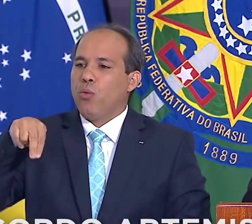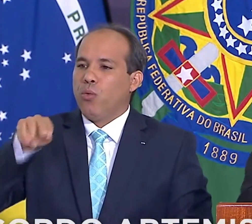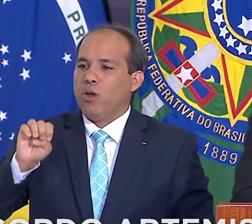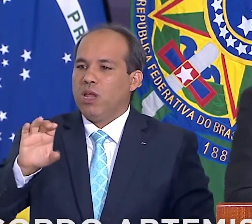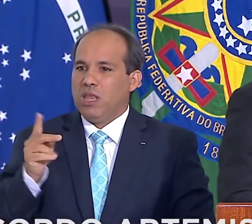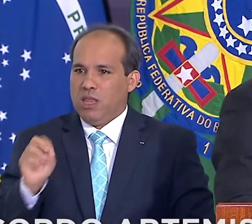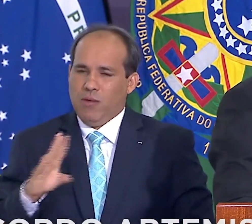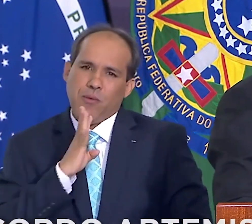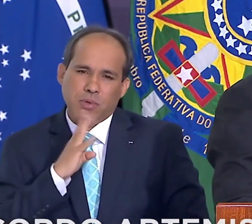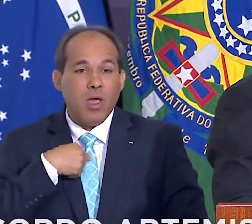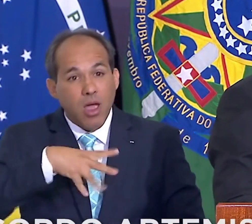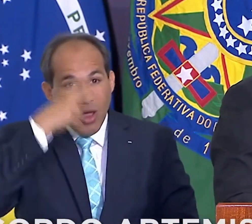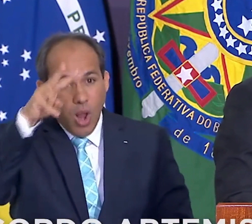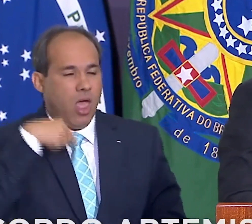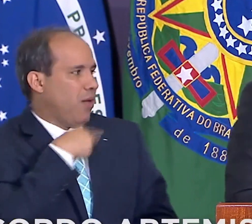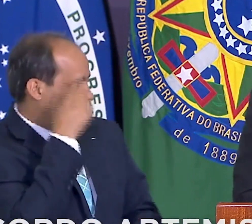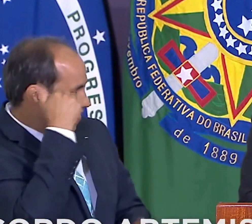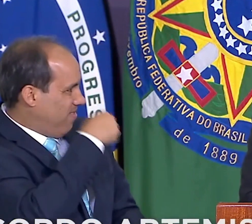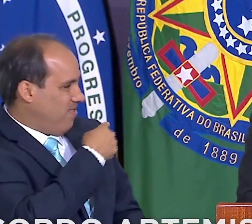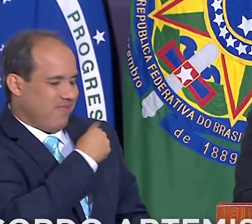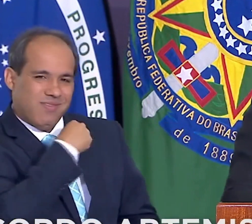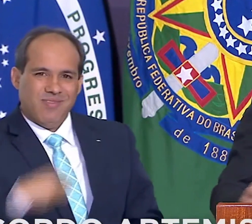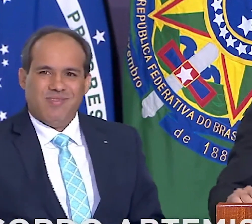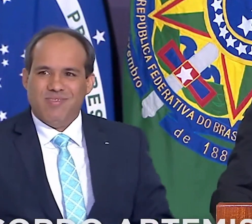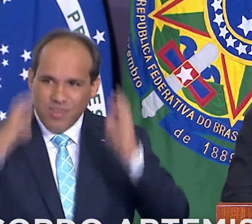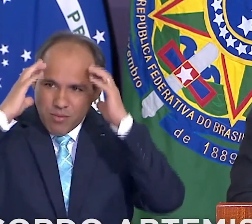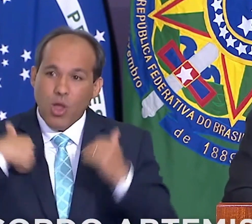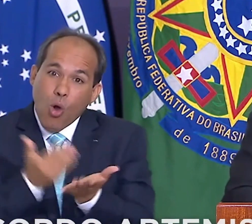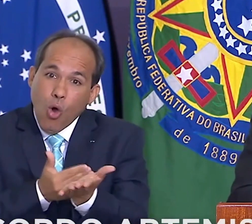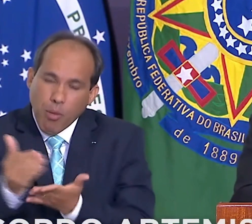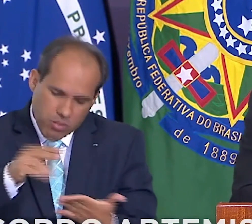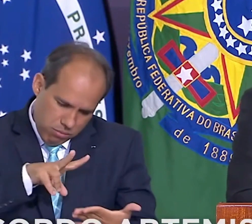Eu me lembro ali, Marcos Pontes, que eu comecei